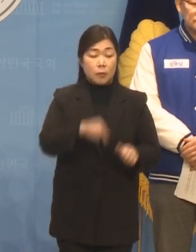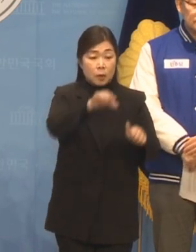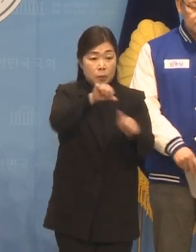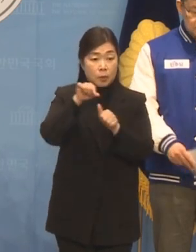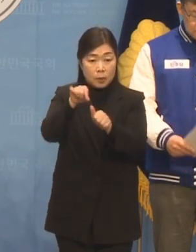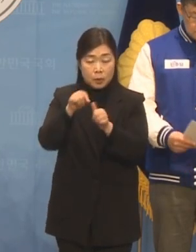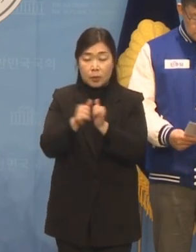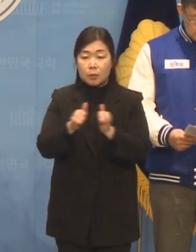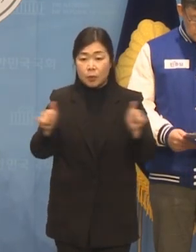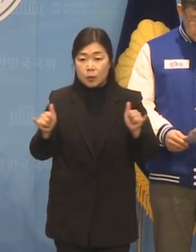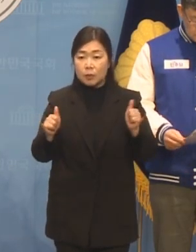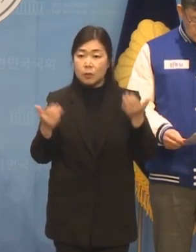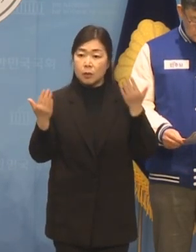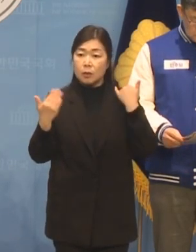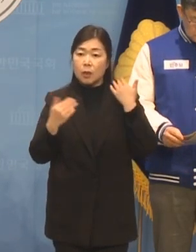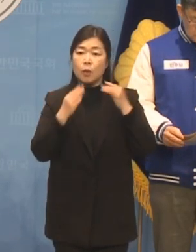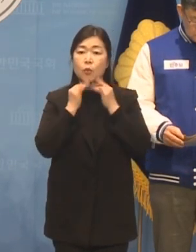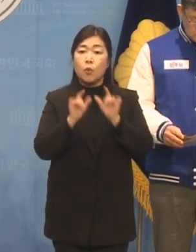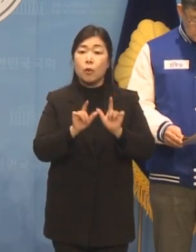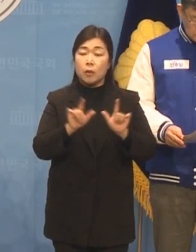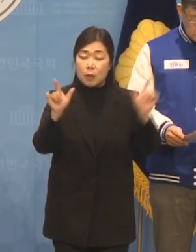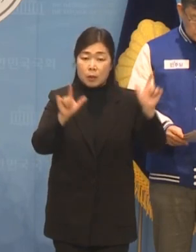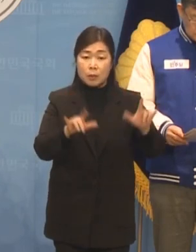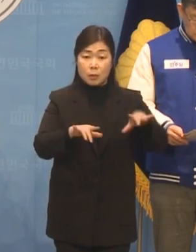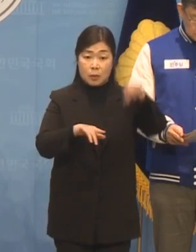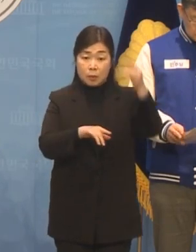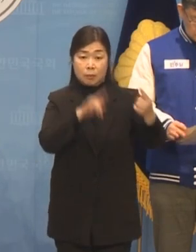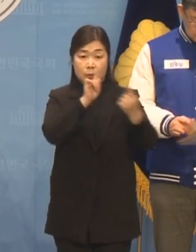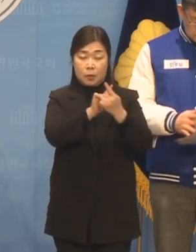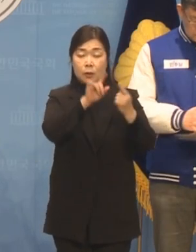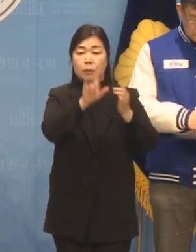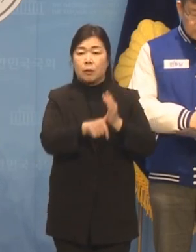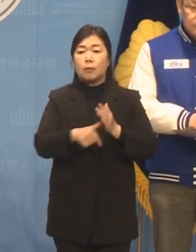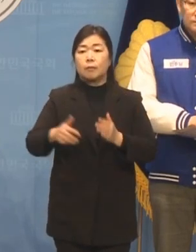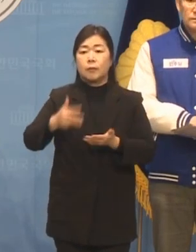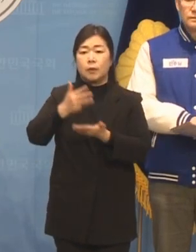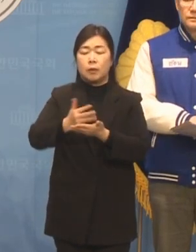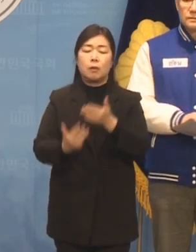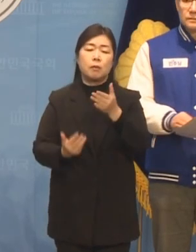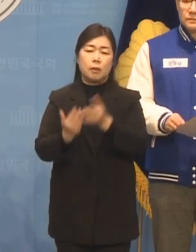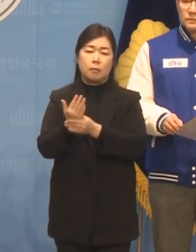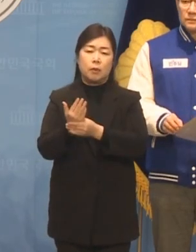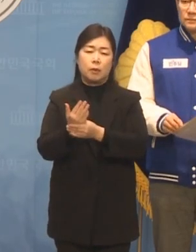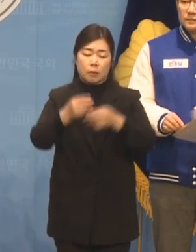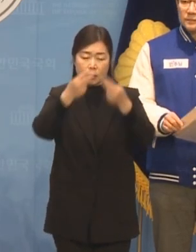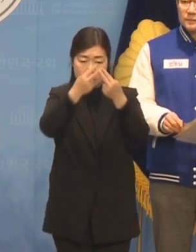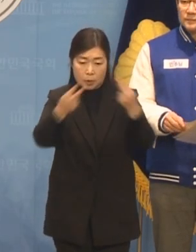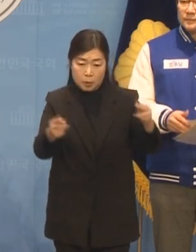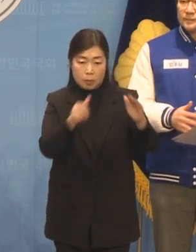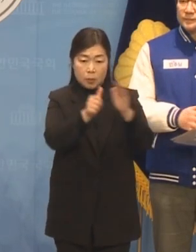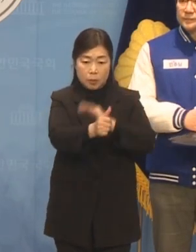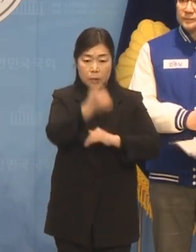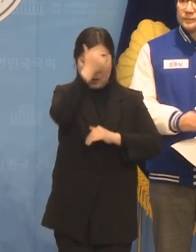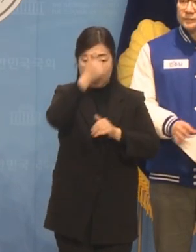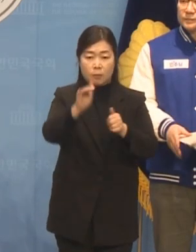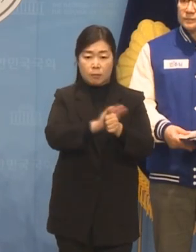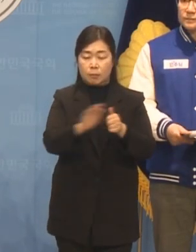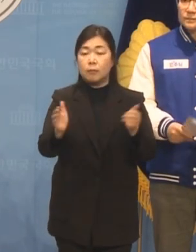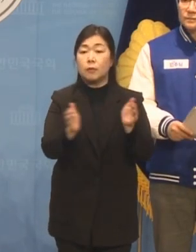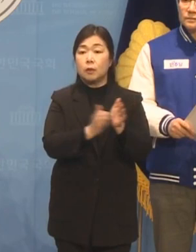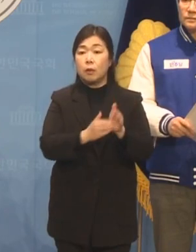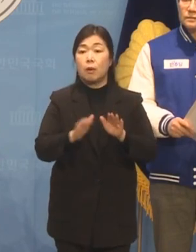지난 토요일에 영입인재들의 첫 일정으로 이태원 참사 시민분향소 방문을 하였습니다.